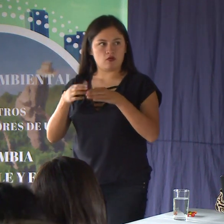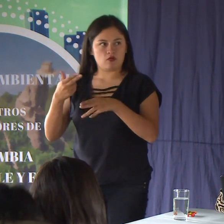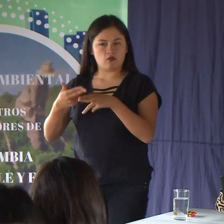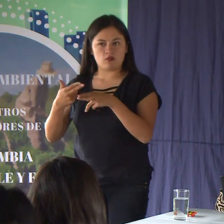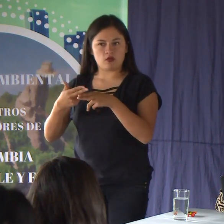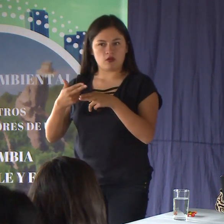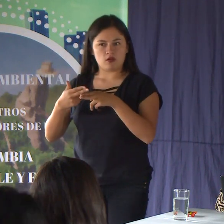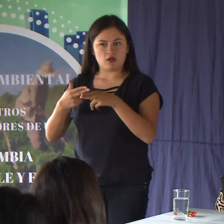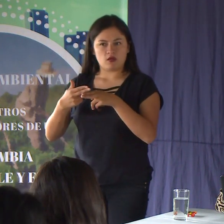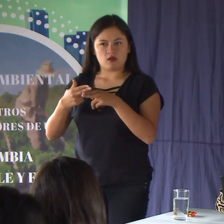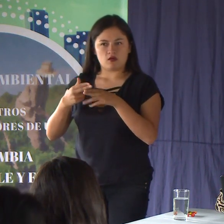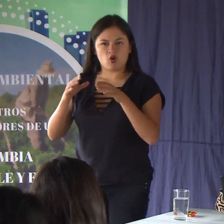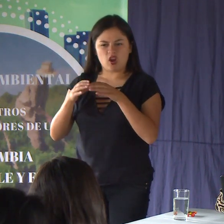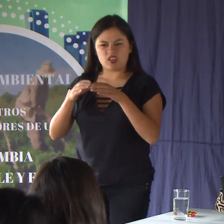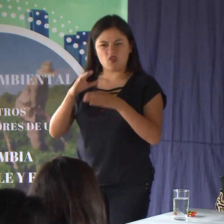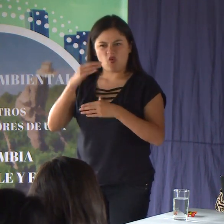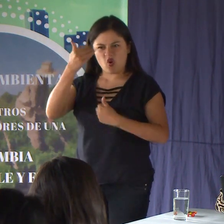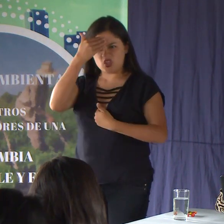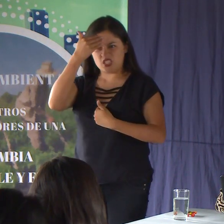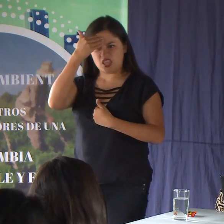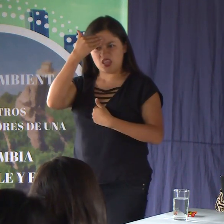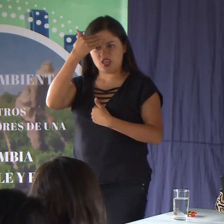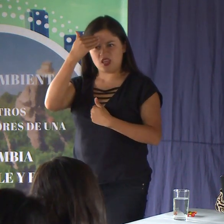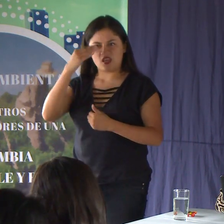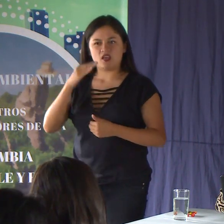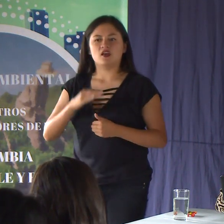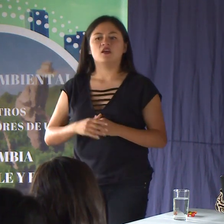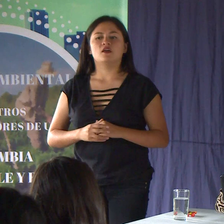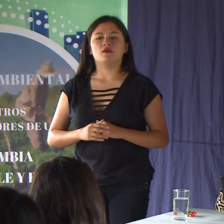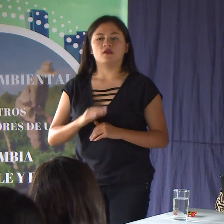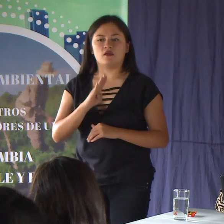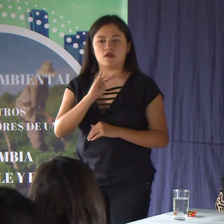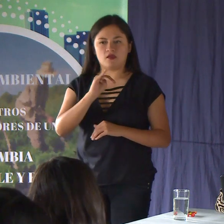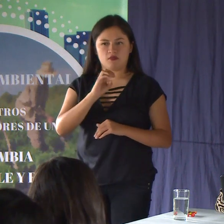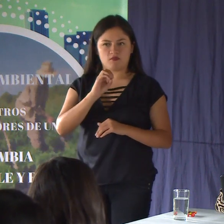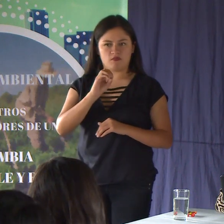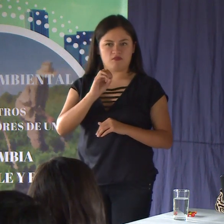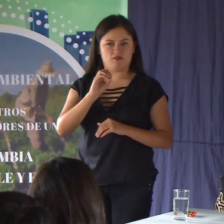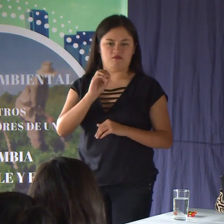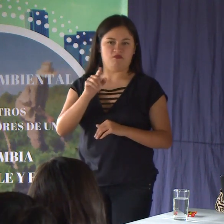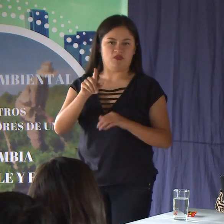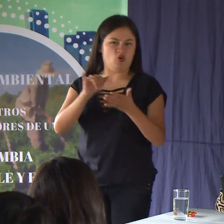Objetoras. Y pues allí trabajamos el cuerpo también como territorio.